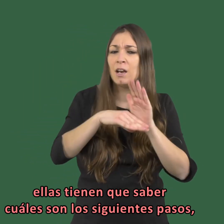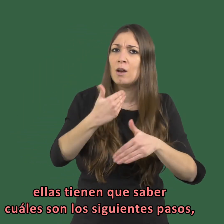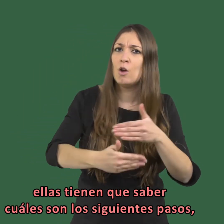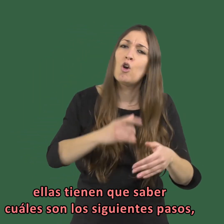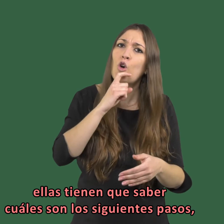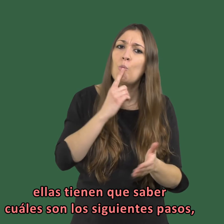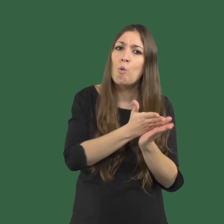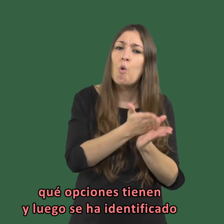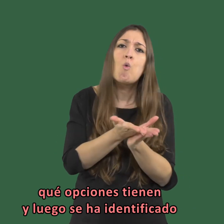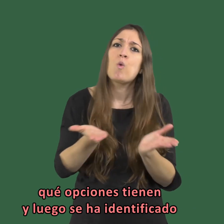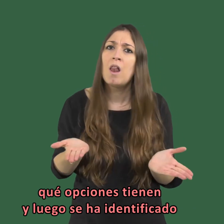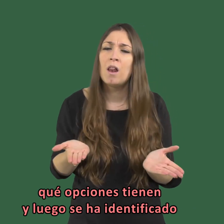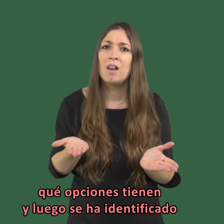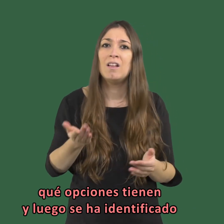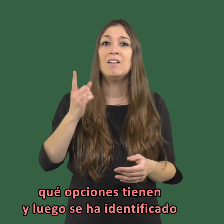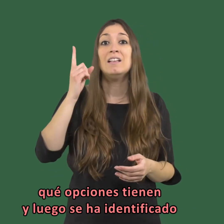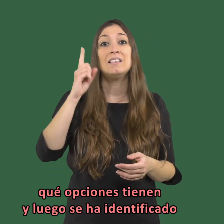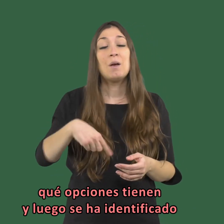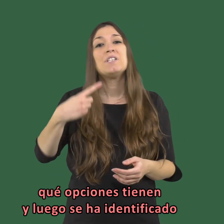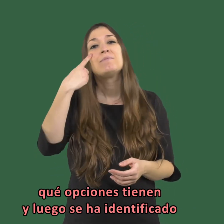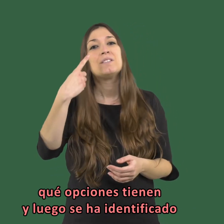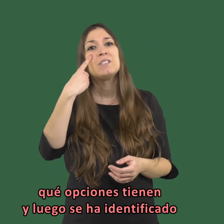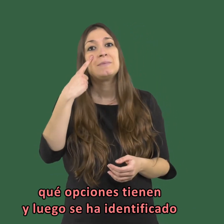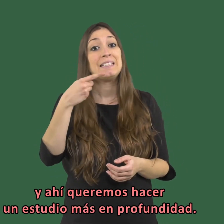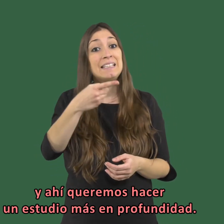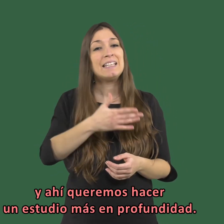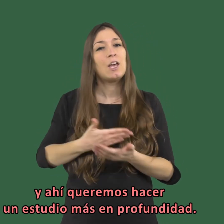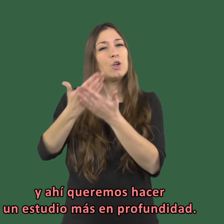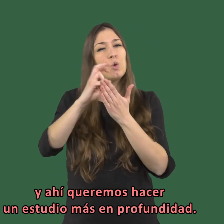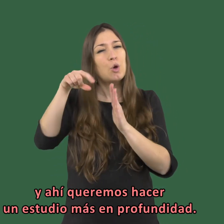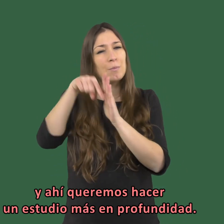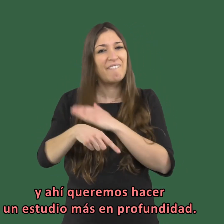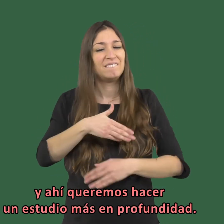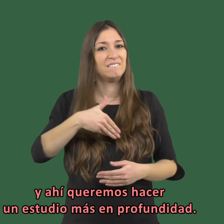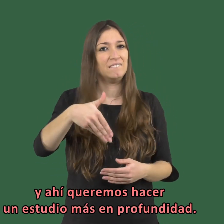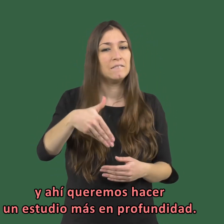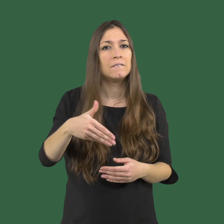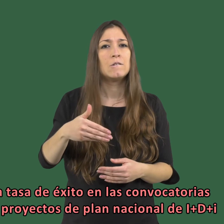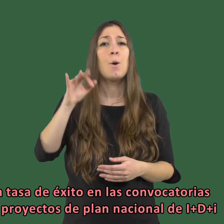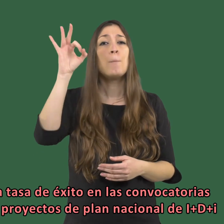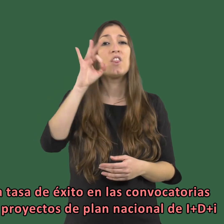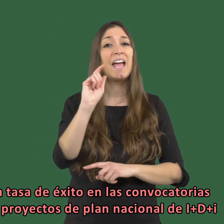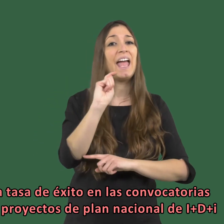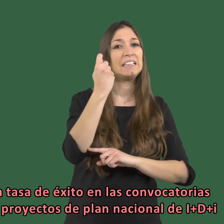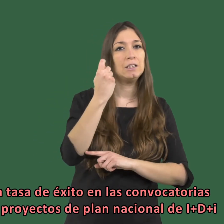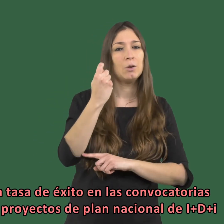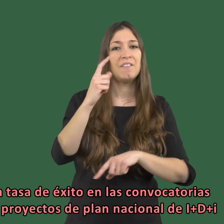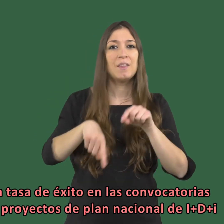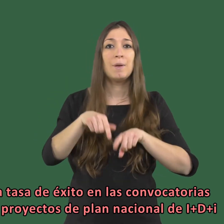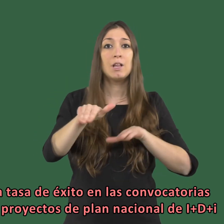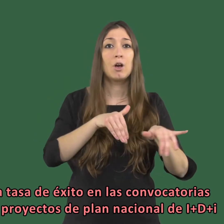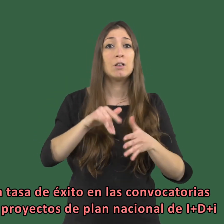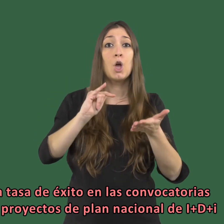los siguientes pasos, qué opciones tienen? Y luego, pues ahí se ha identificado, y ahí queremos hacer un estudio más en profundidad, la tasa de éxito en